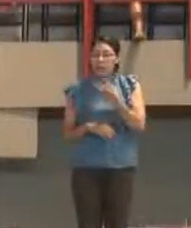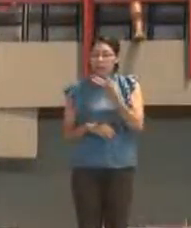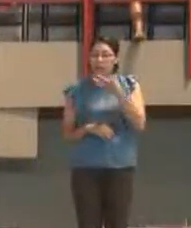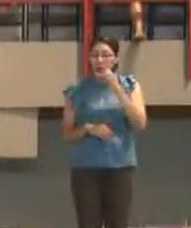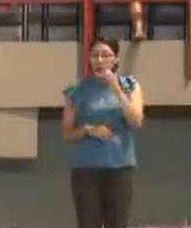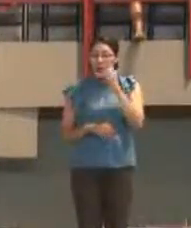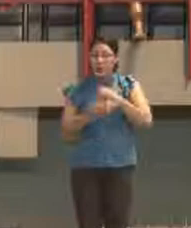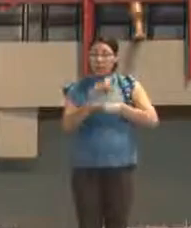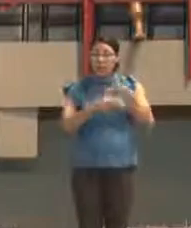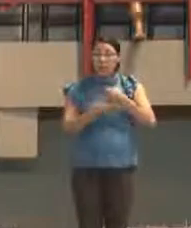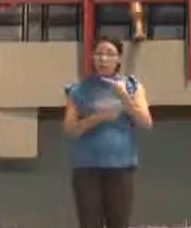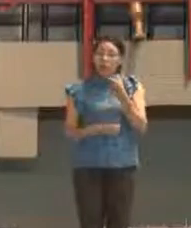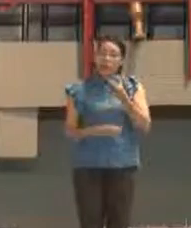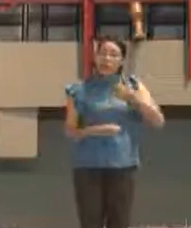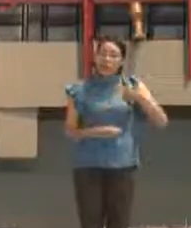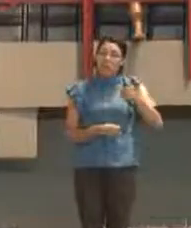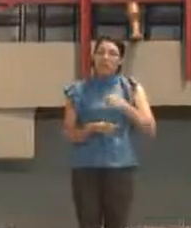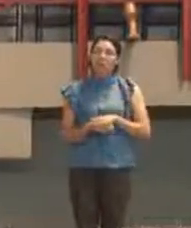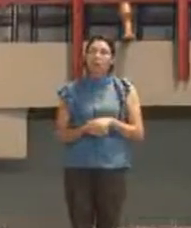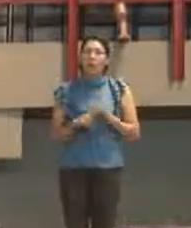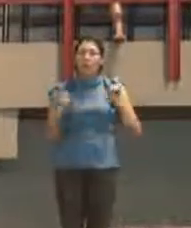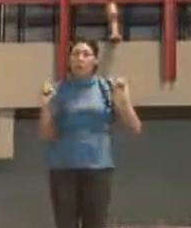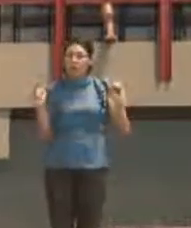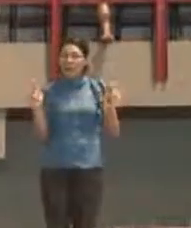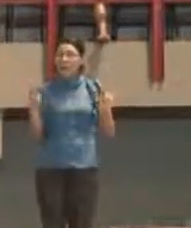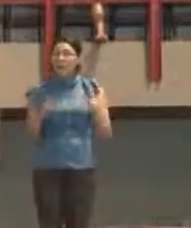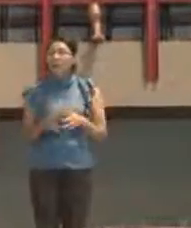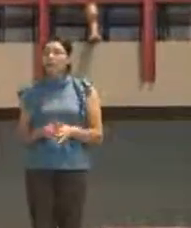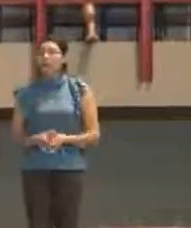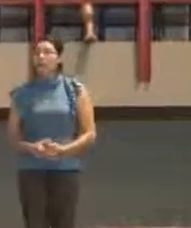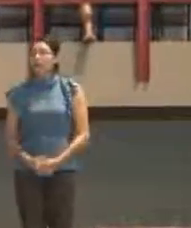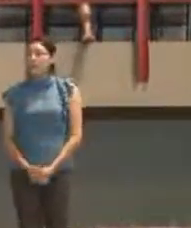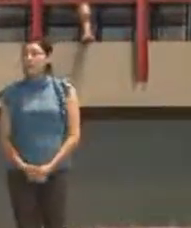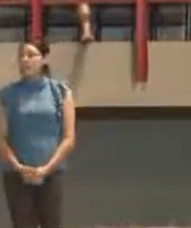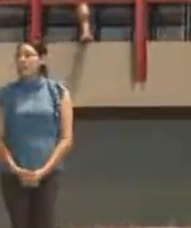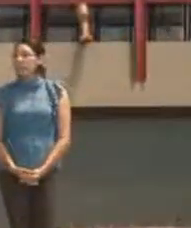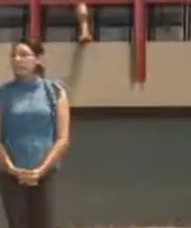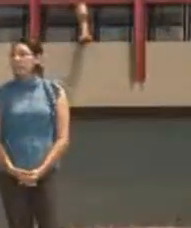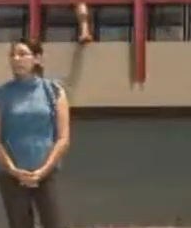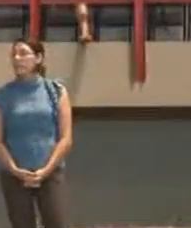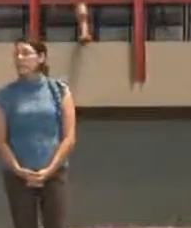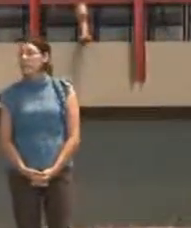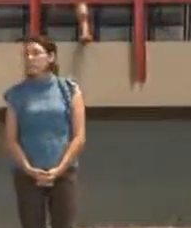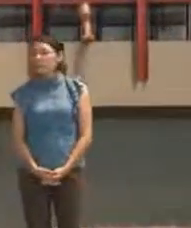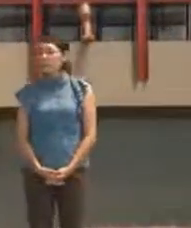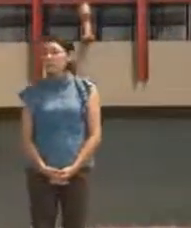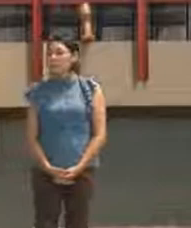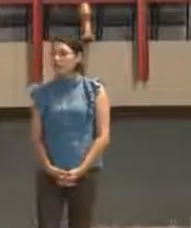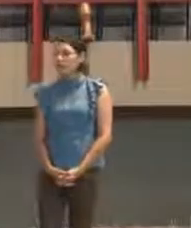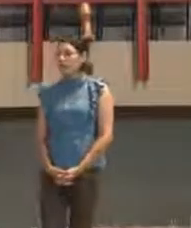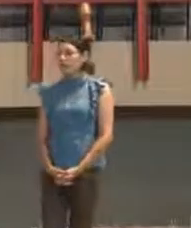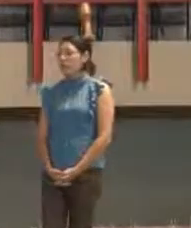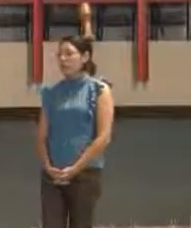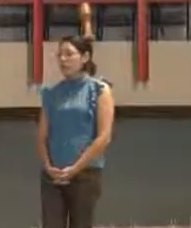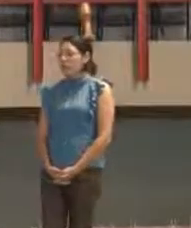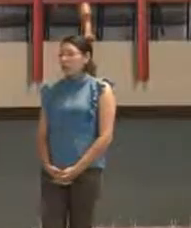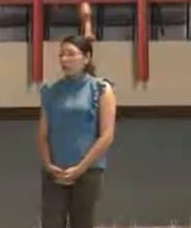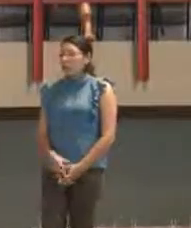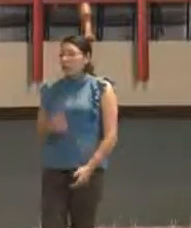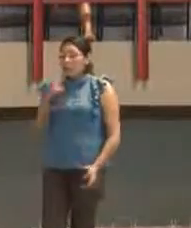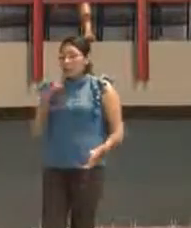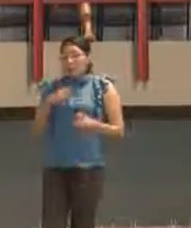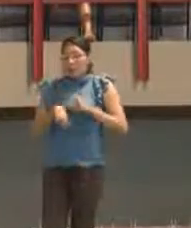640. Tá joia, galera? Tá beleza? Vamos ver como é que nós estamos de tempo